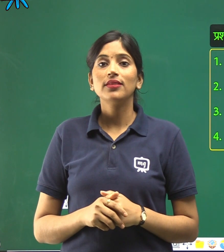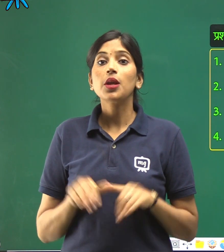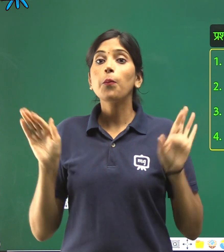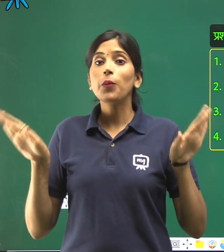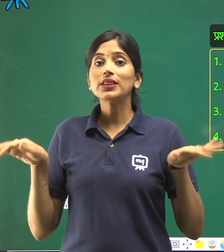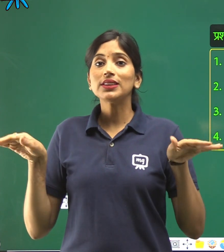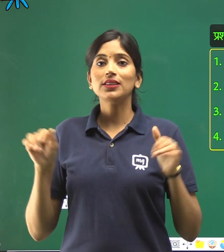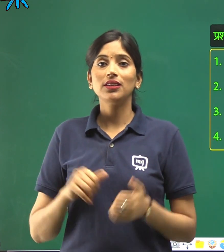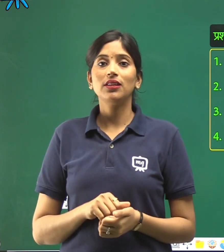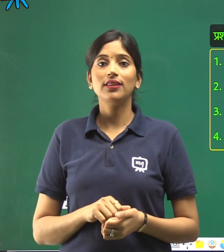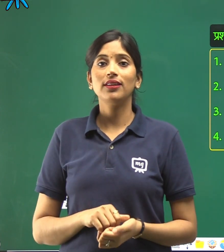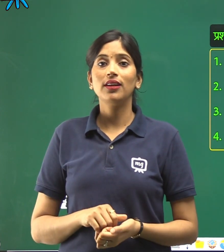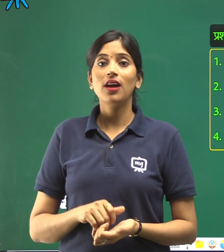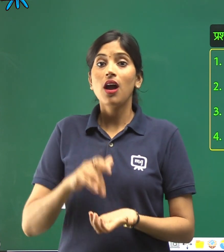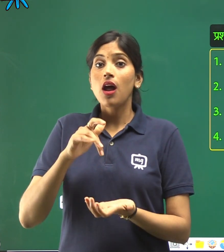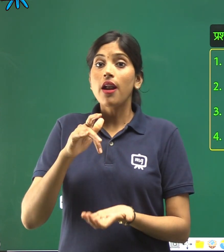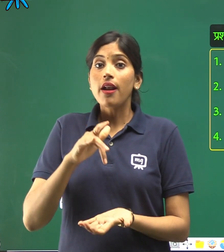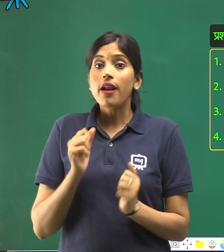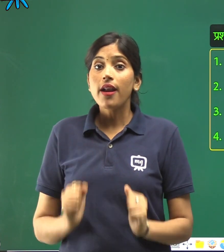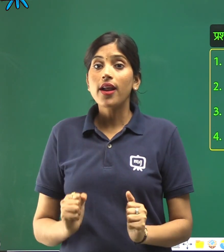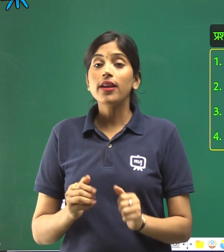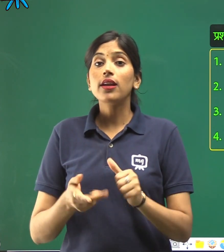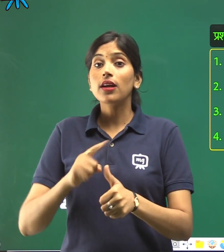पक्षी का रहने का घर